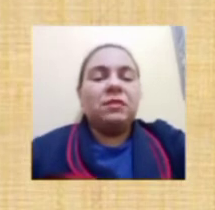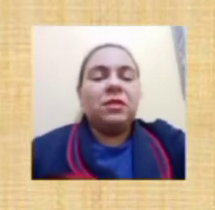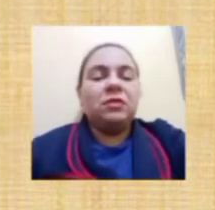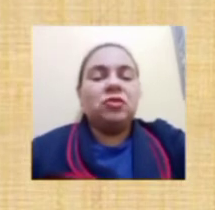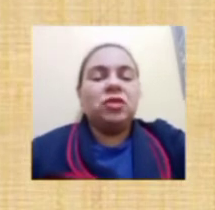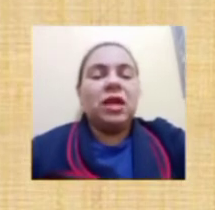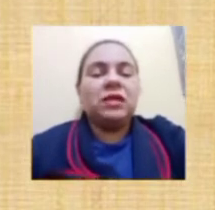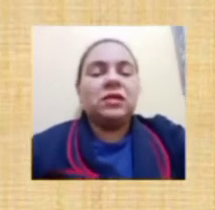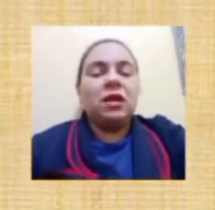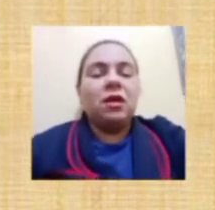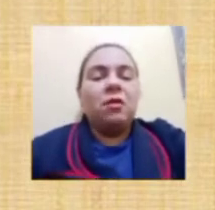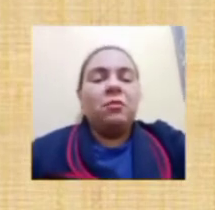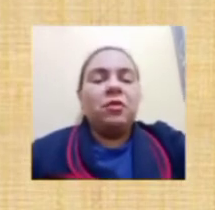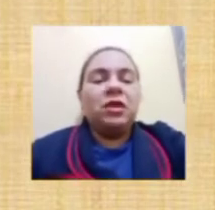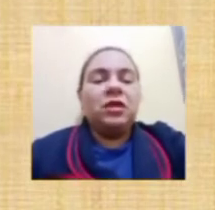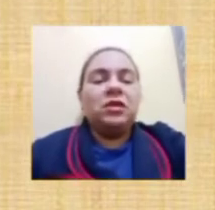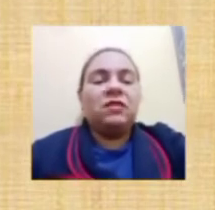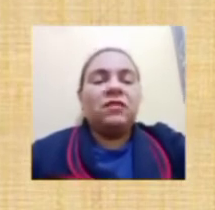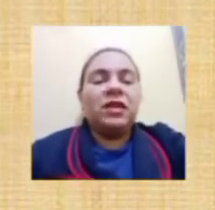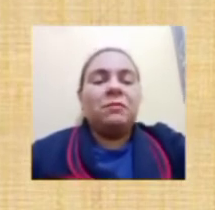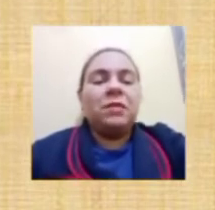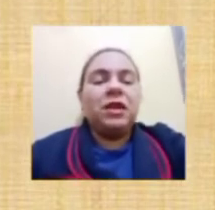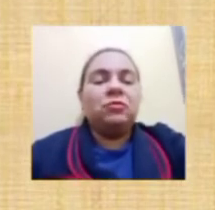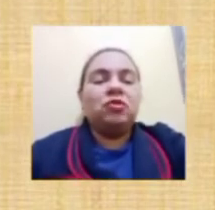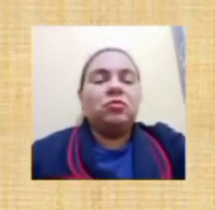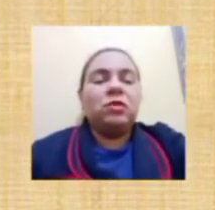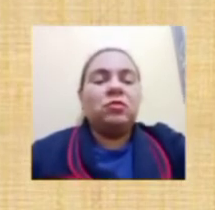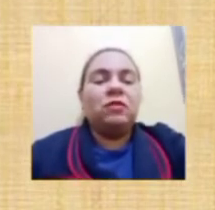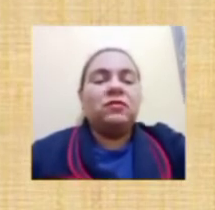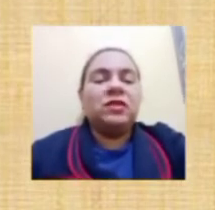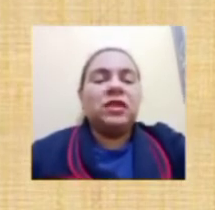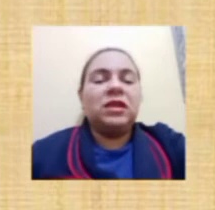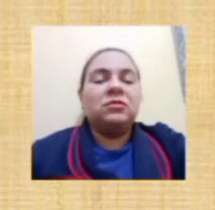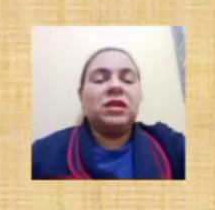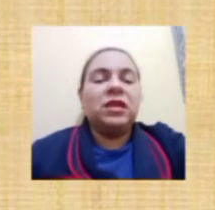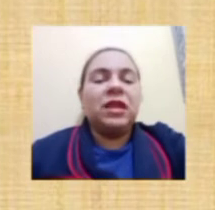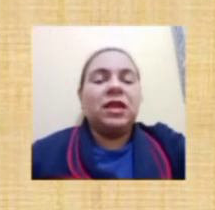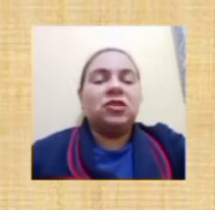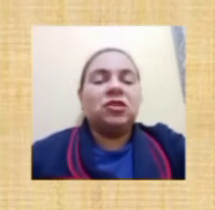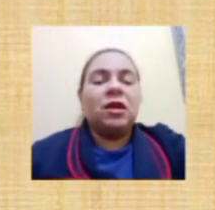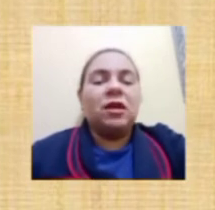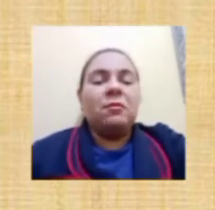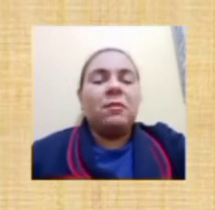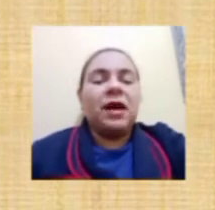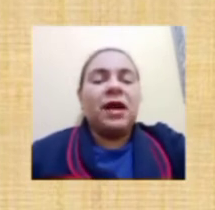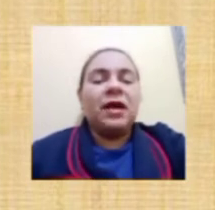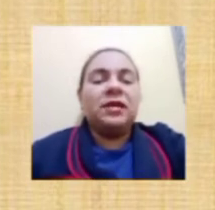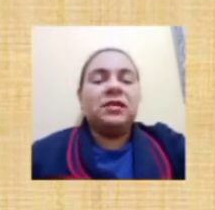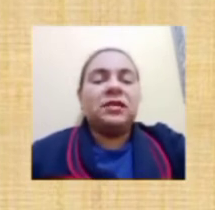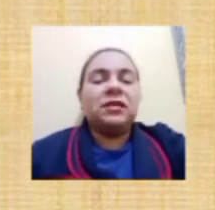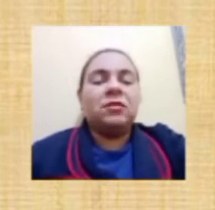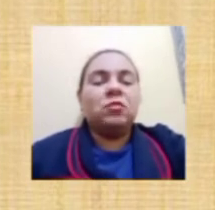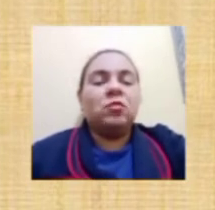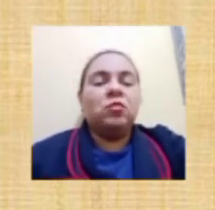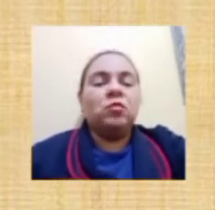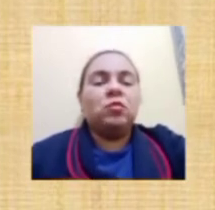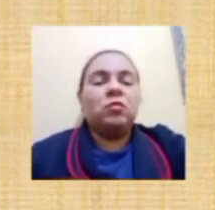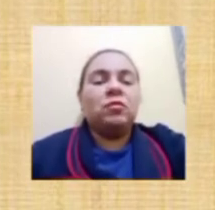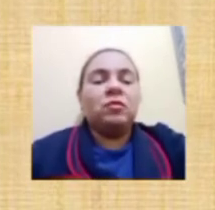dois negativos, então sinais iguais, soma e repete o sinal. Por isso, ó, como aqui,